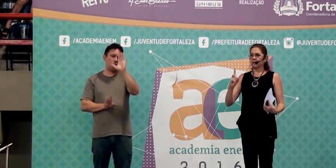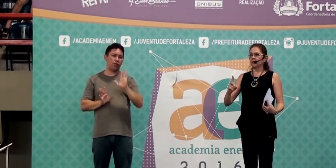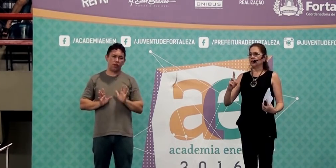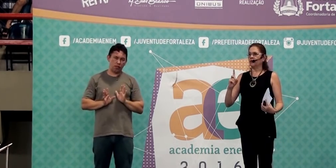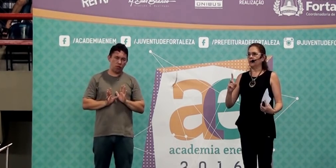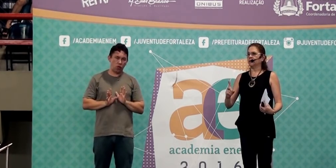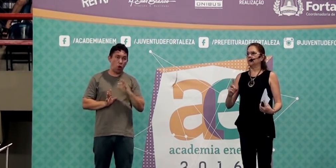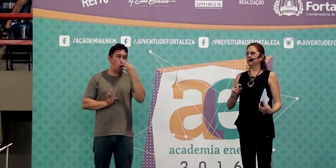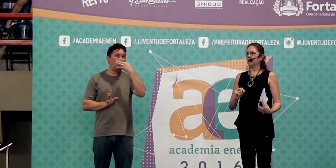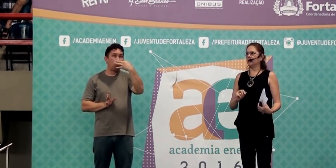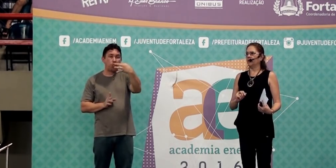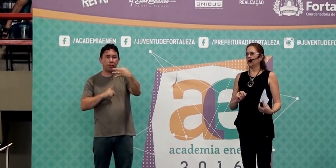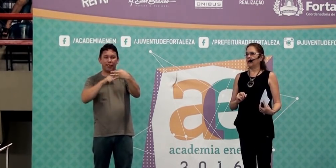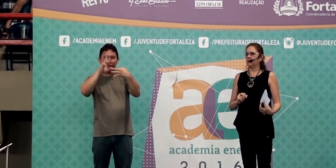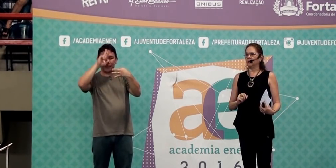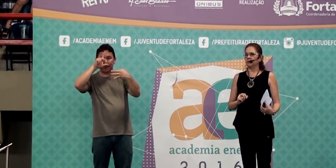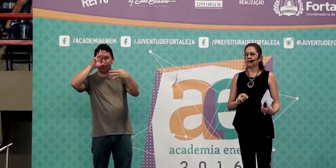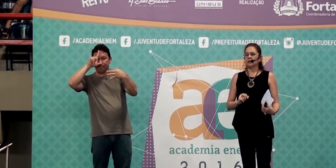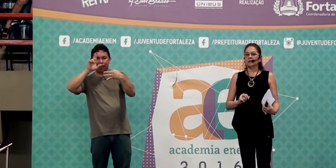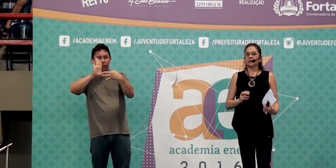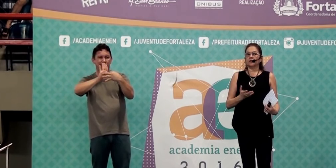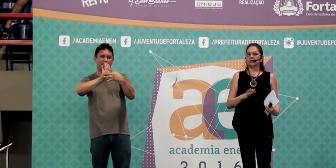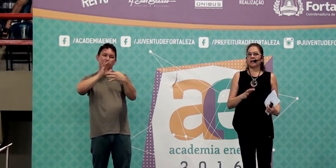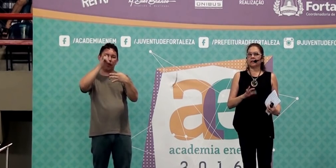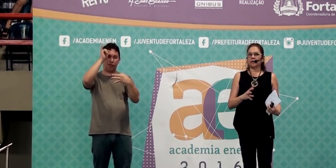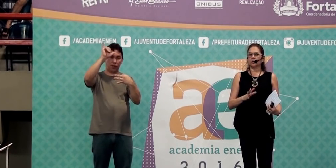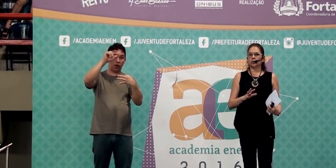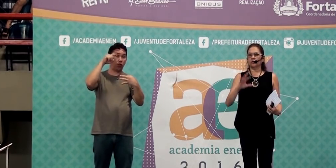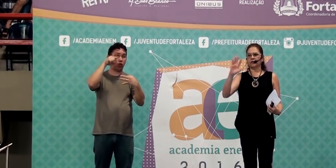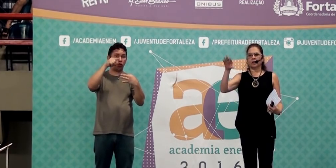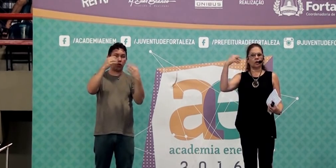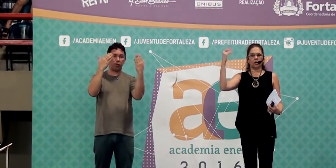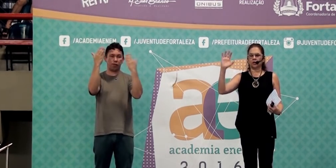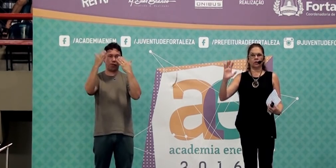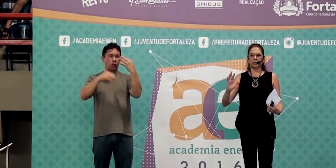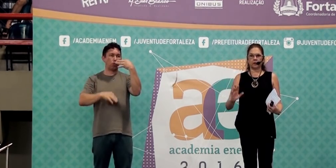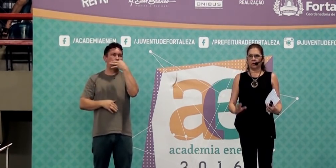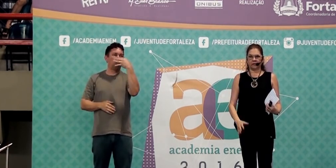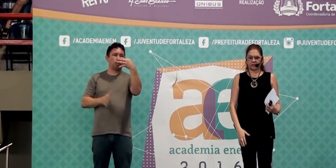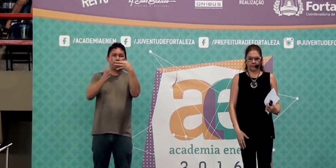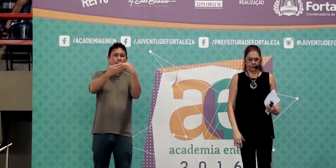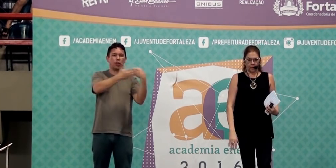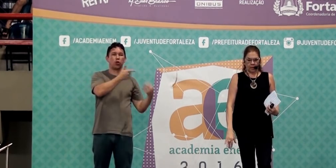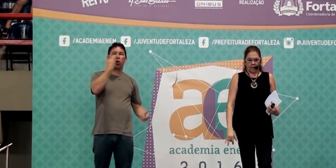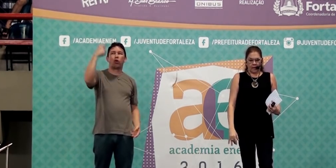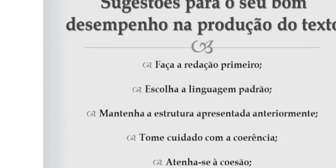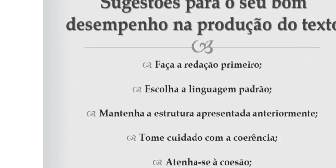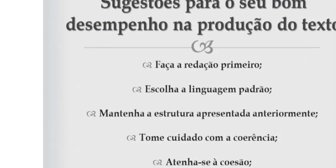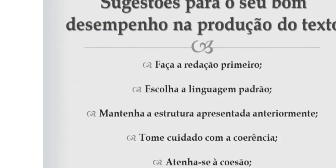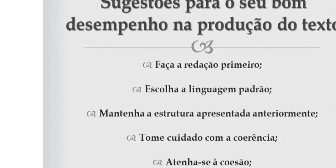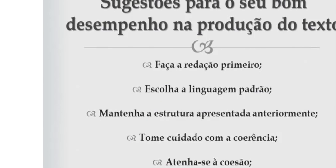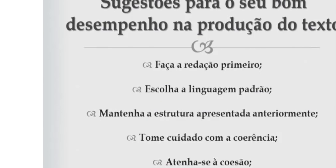Nunca apresente informações equivocadas. Se você tem dúvida, coloque outra coisa.